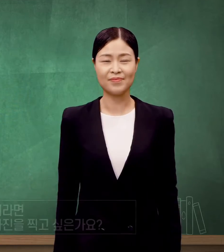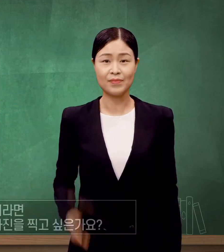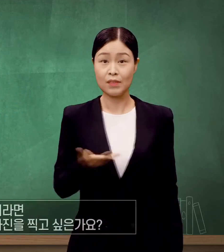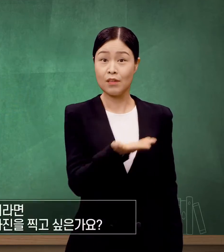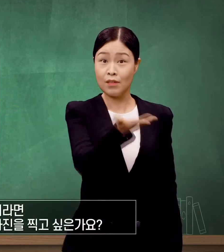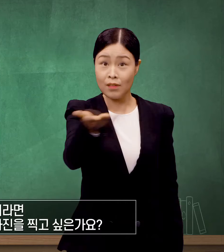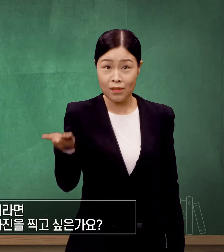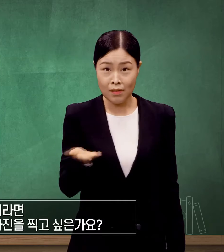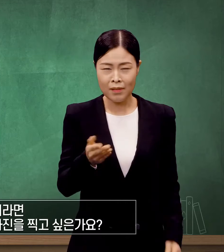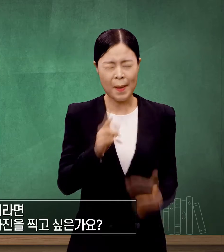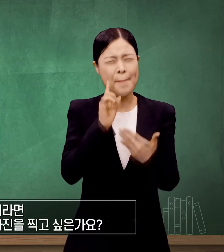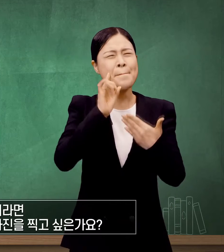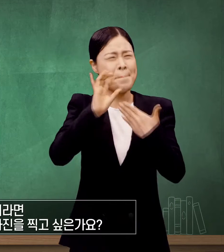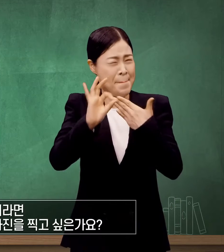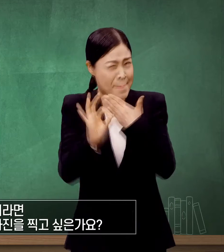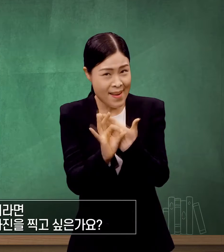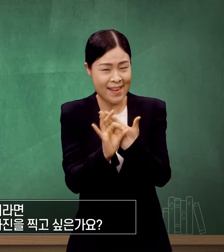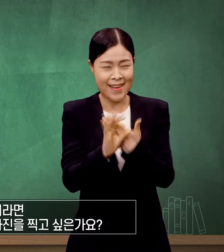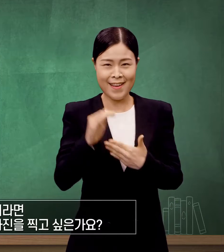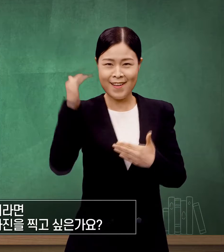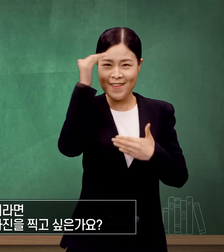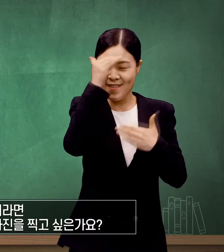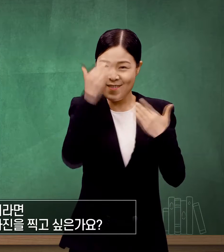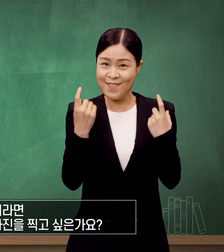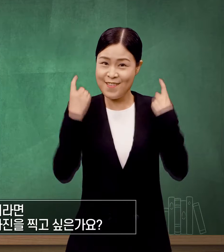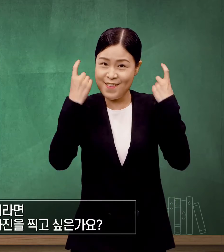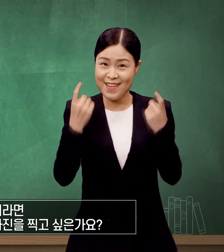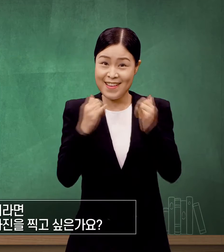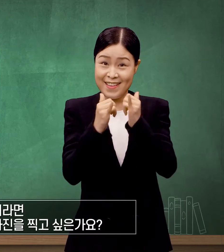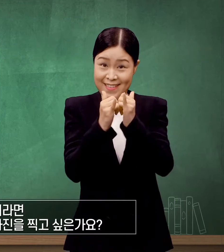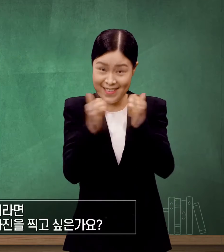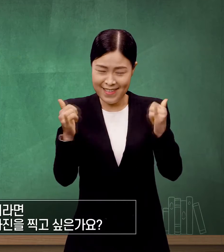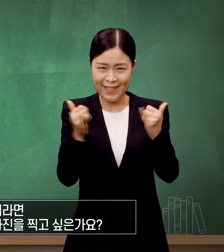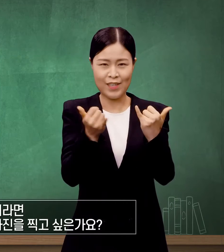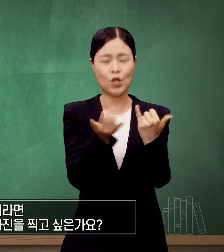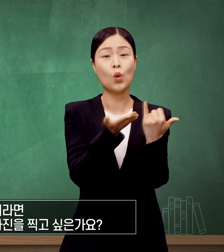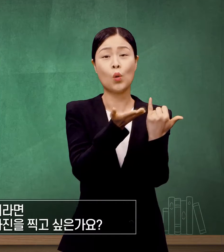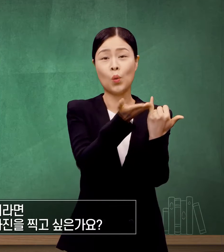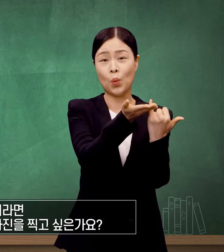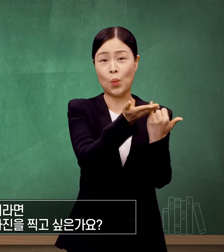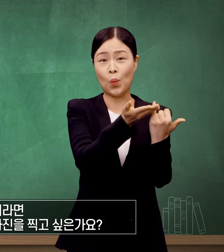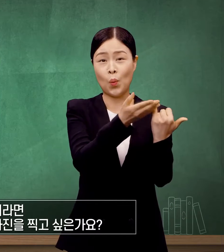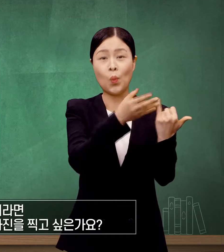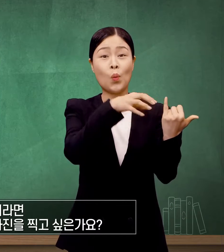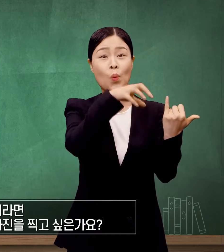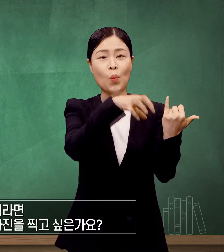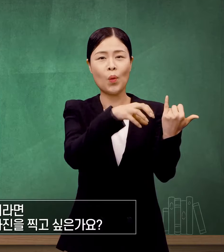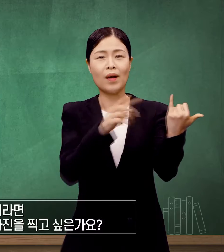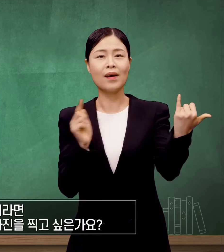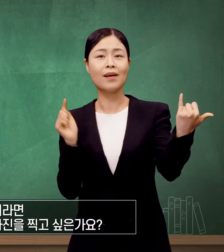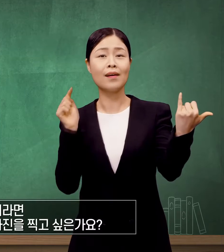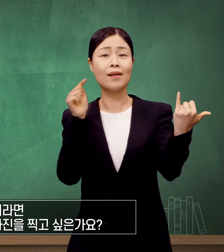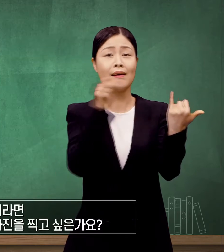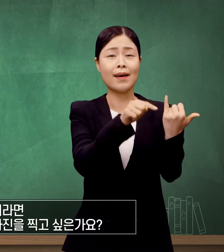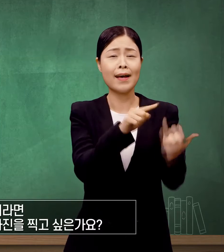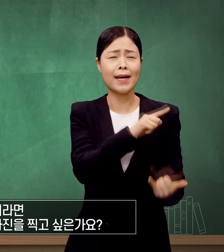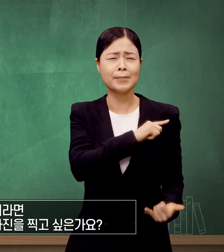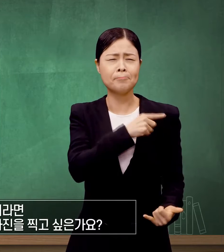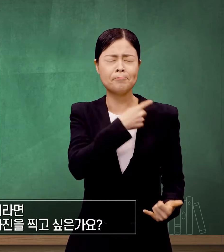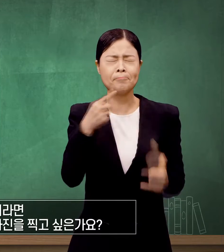만약 여러분이 관광객이라면 독도에 어디에서 기념사진을 찍고 싶은가요?